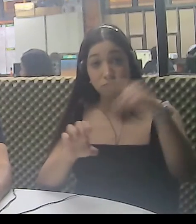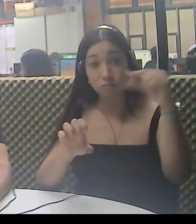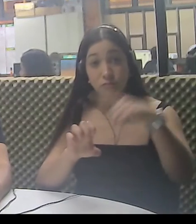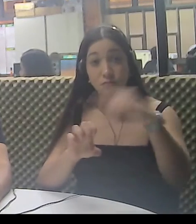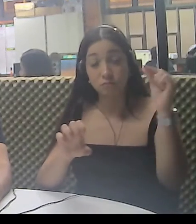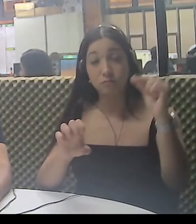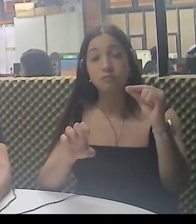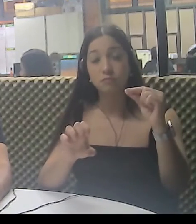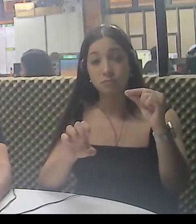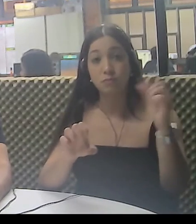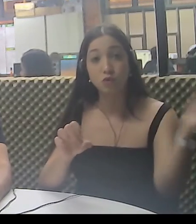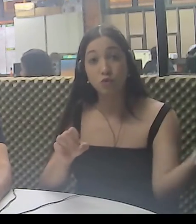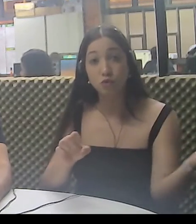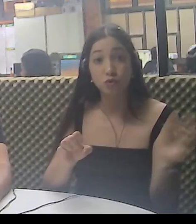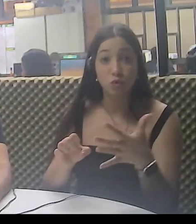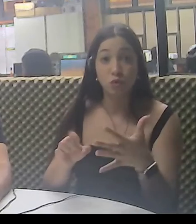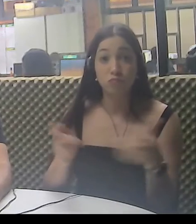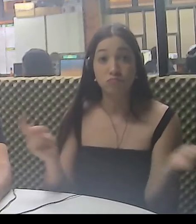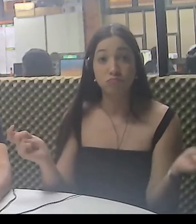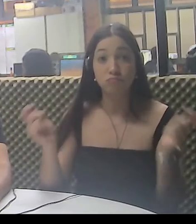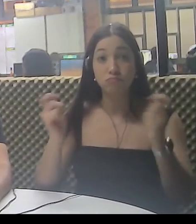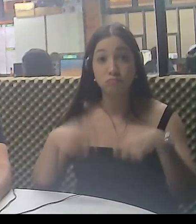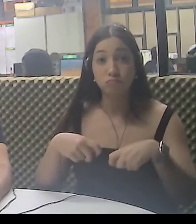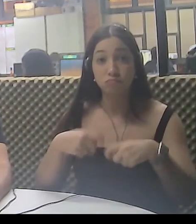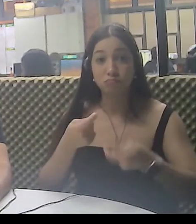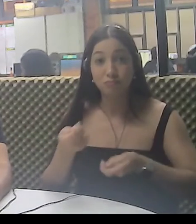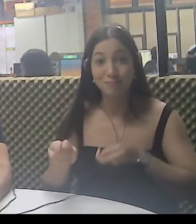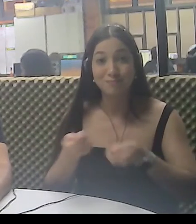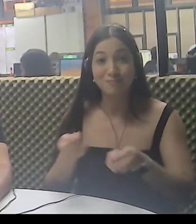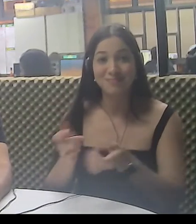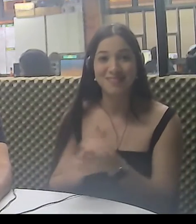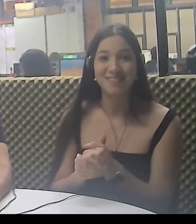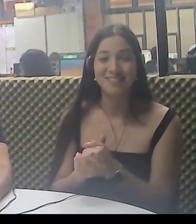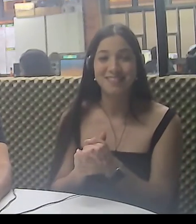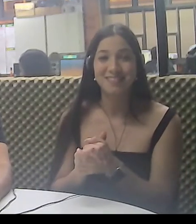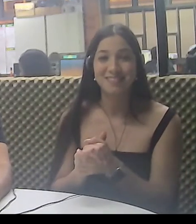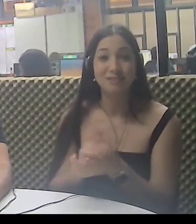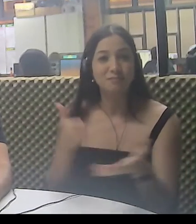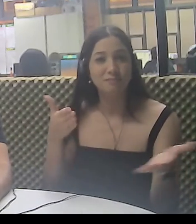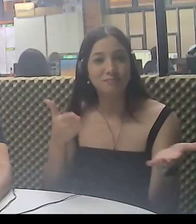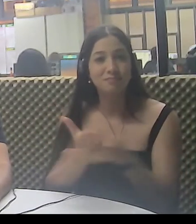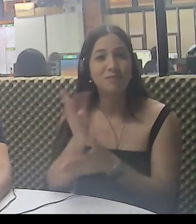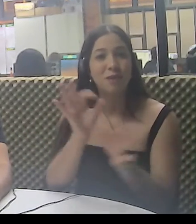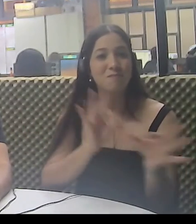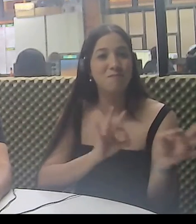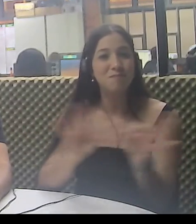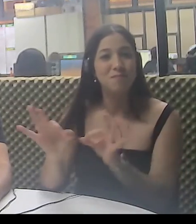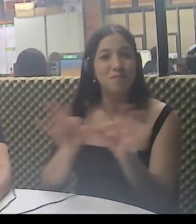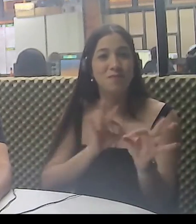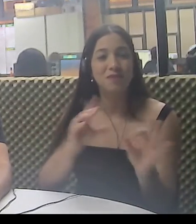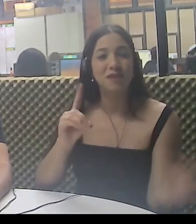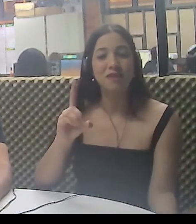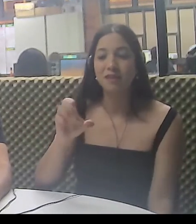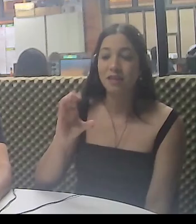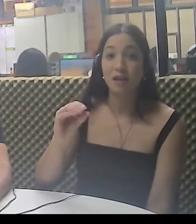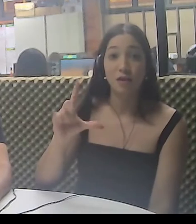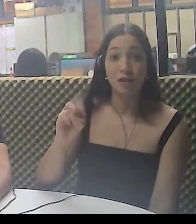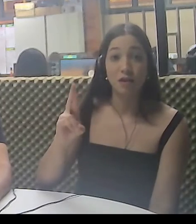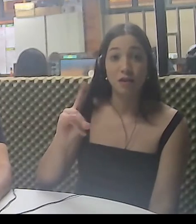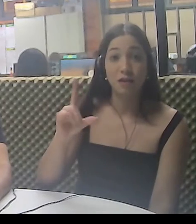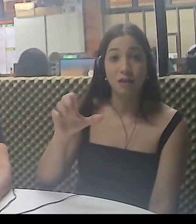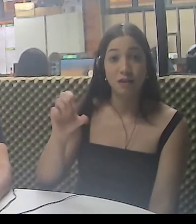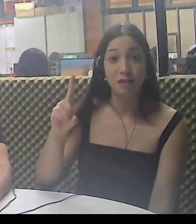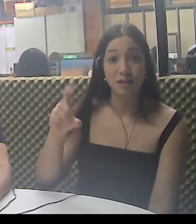empreendedores novas possibilidades de comércio. O lançamento do projeto Decoloridades reúne artistas